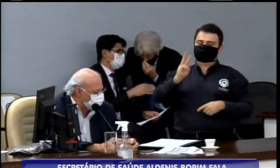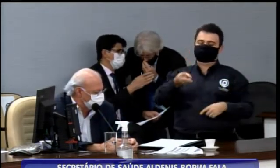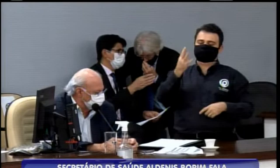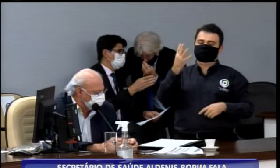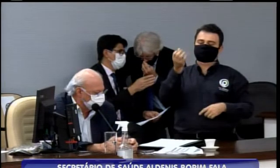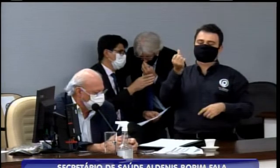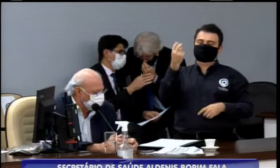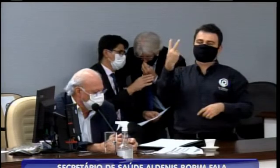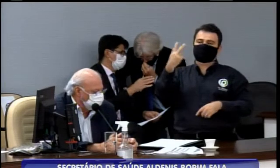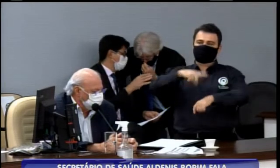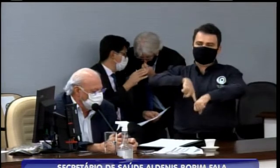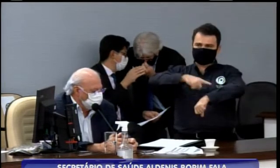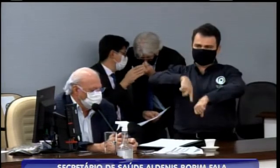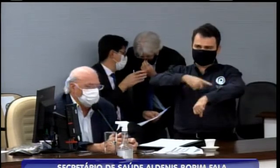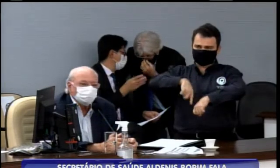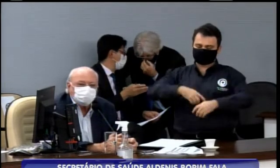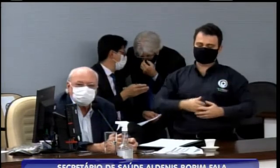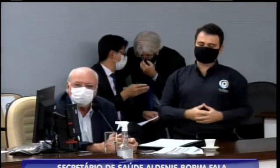médicas.